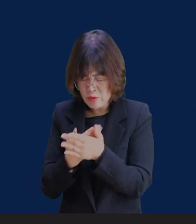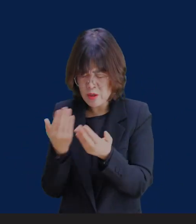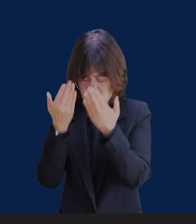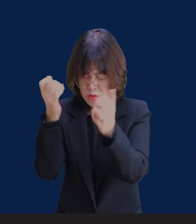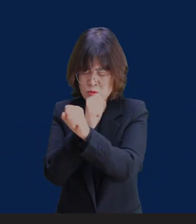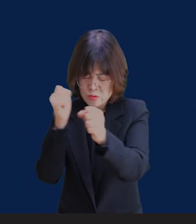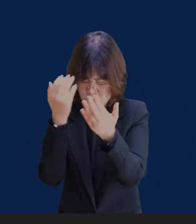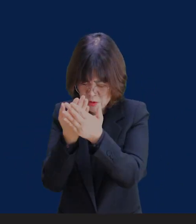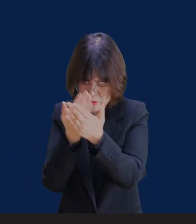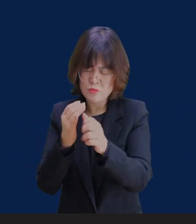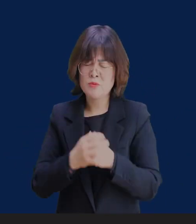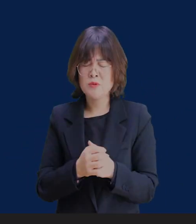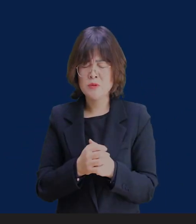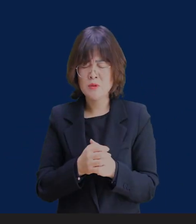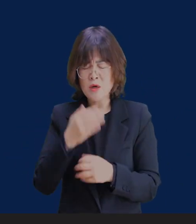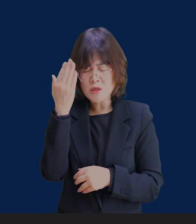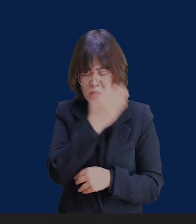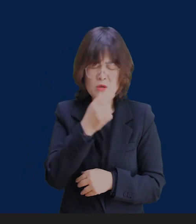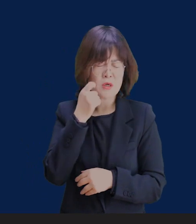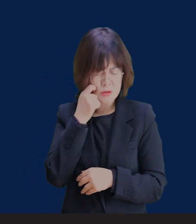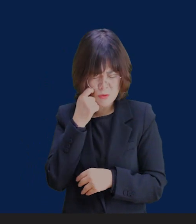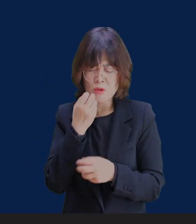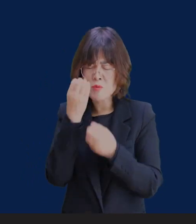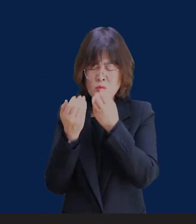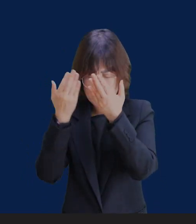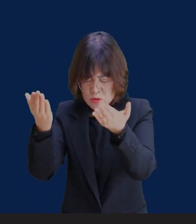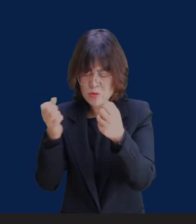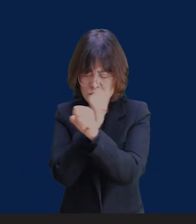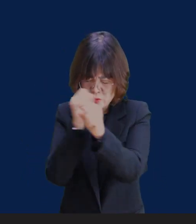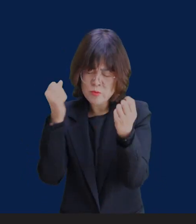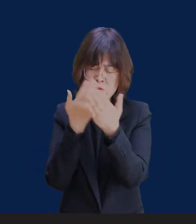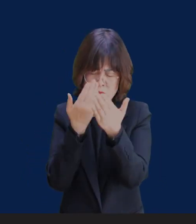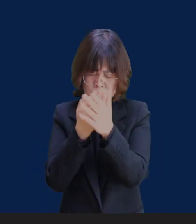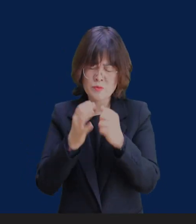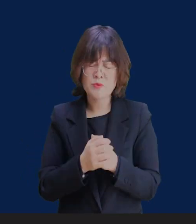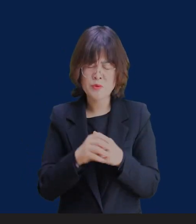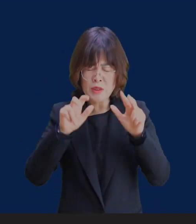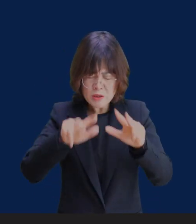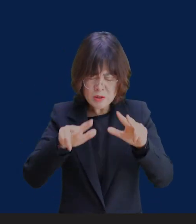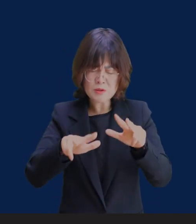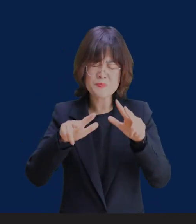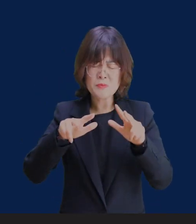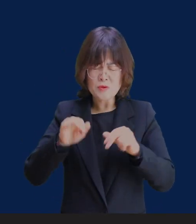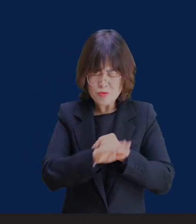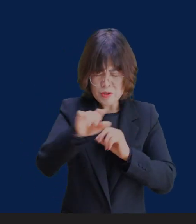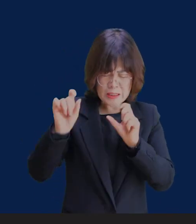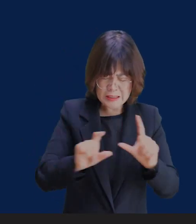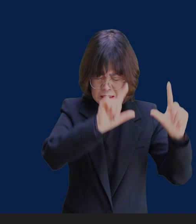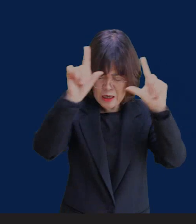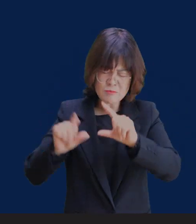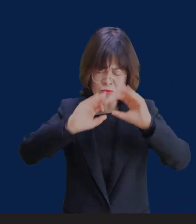탓하겠습니까? 하나님 아버지 지금의 한국교회를 돌아볼 때, 지금의 한국교회를 돌아볼 때, 지금의 우리의 교회를